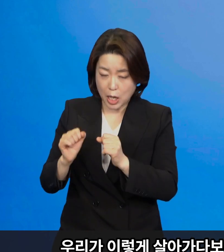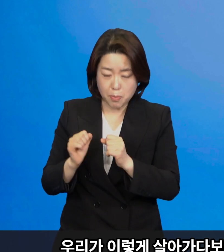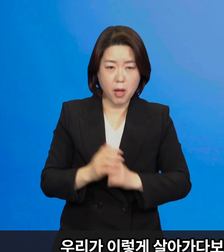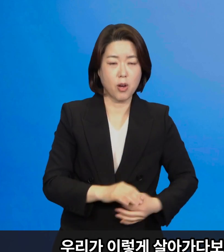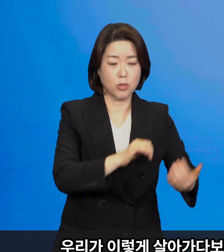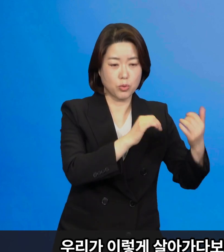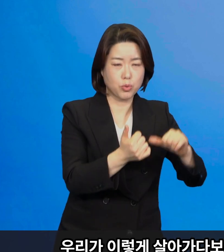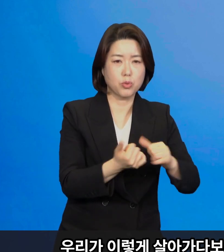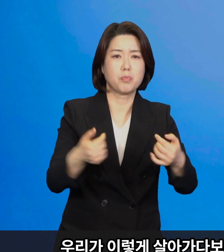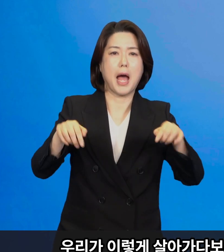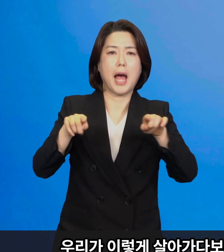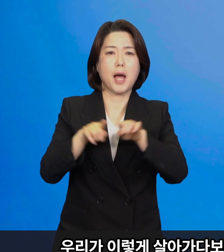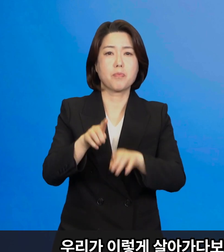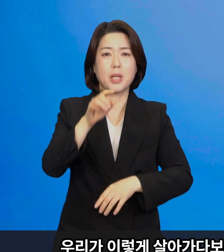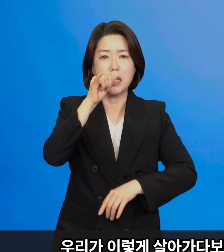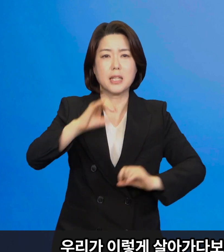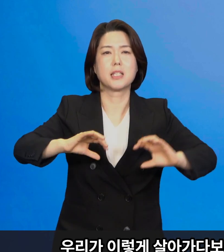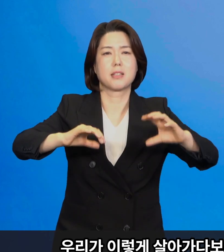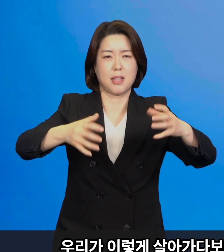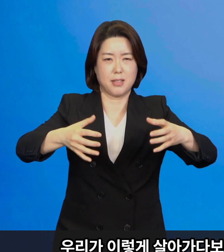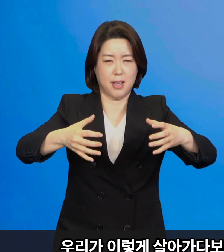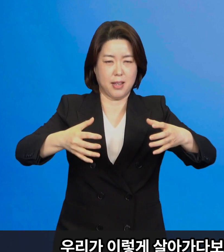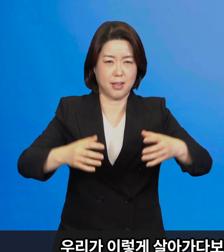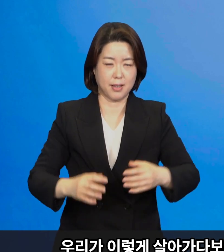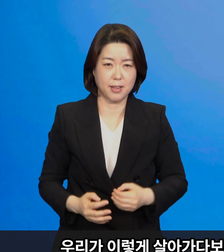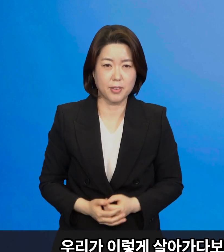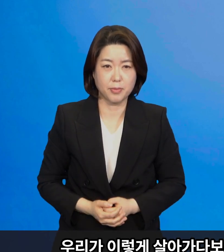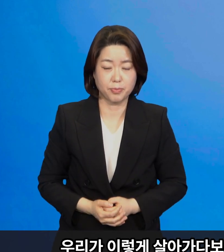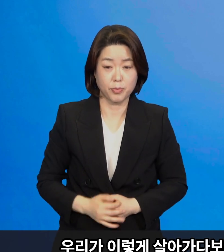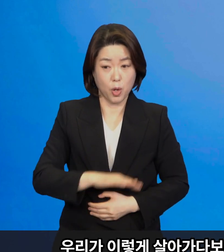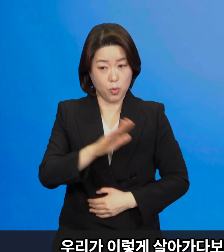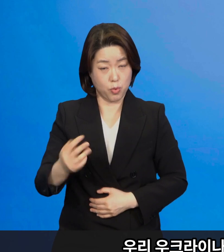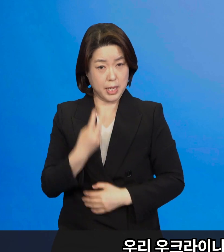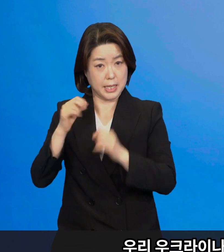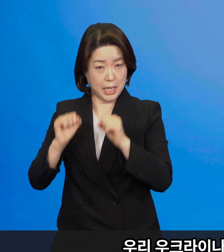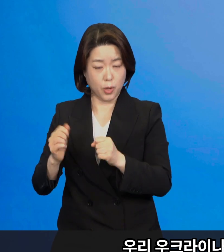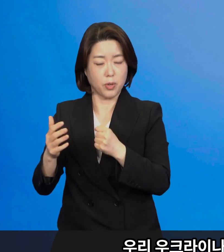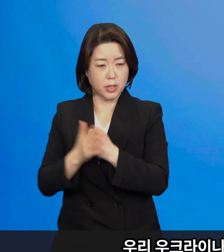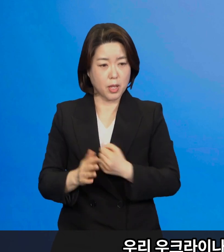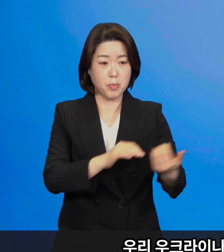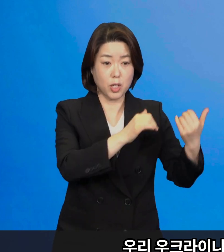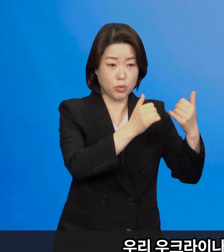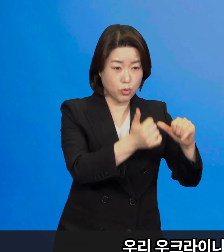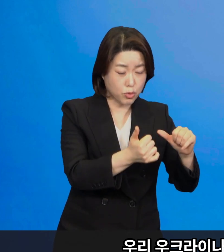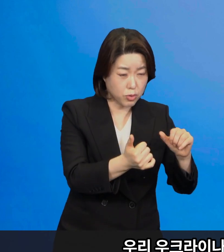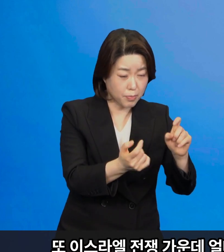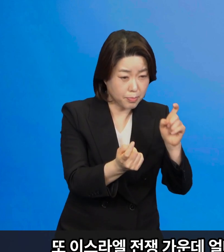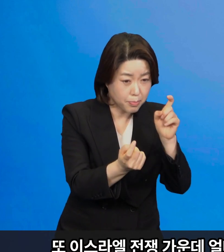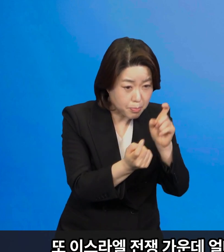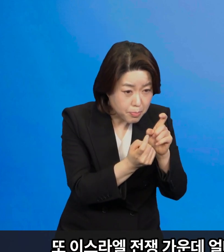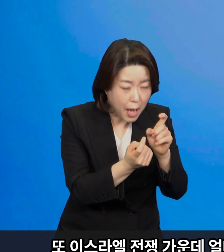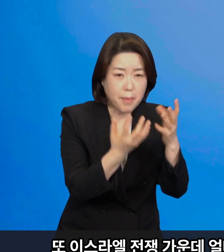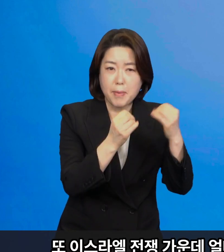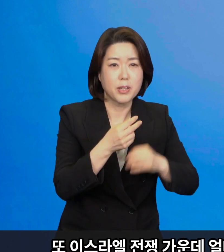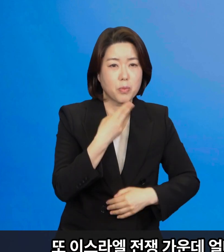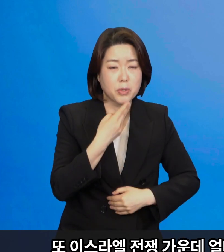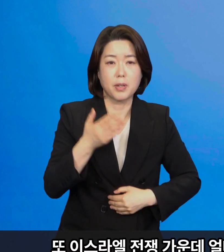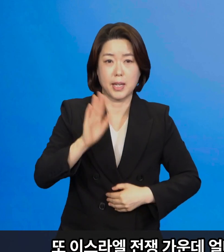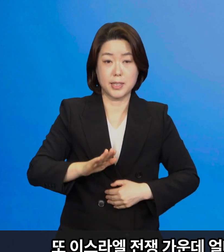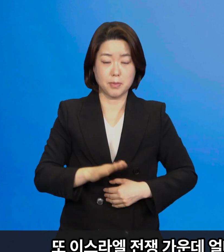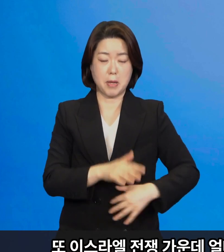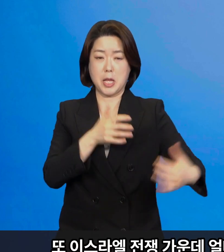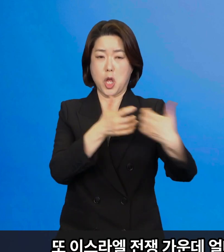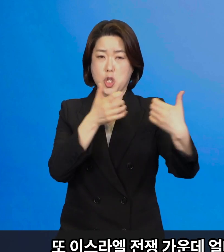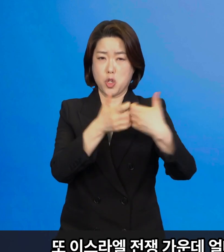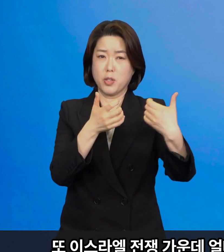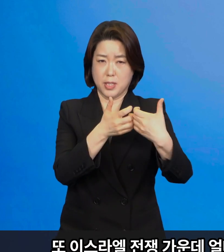우리가 이렇게 살아가다 보니 죽음을 잘 마주하지 않지만 우리 우크라이나 러시아를 보십시오. 또 이스라엘